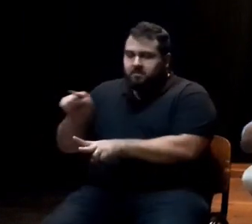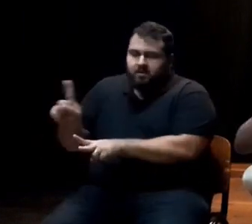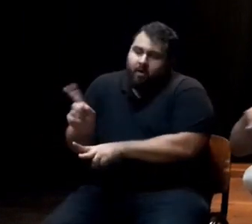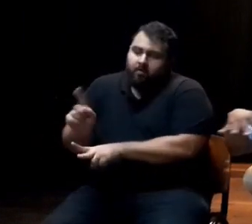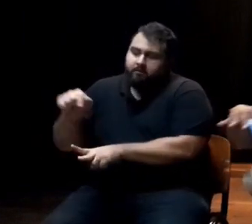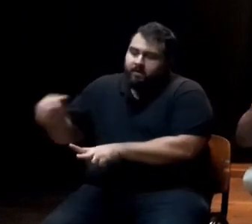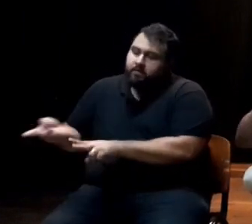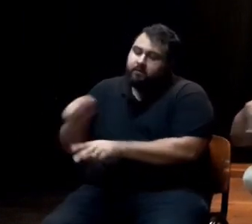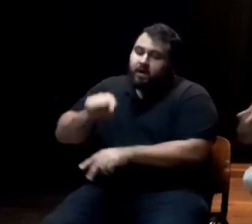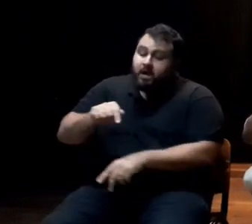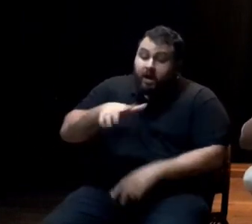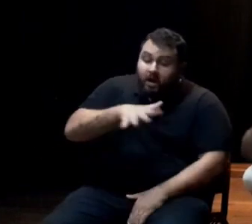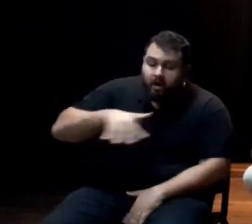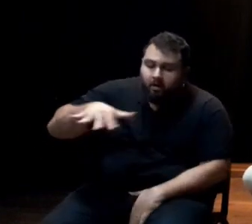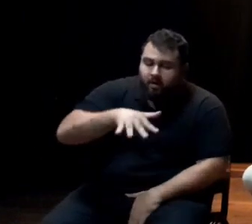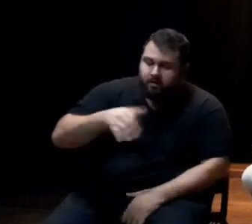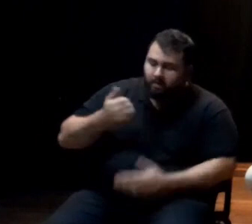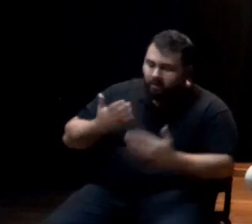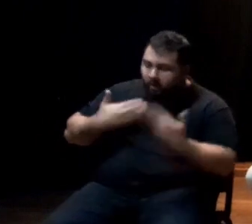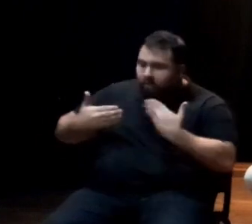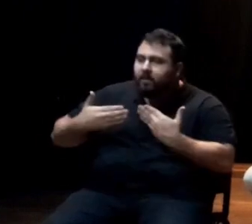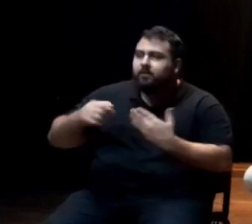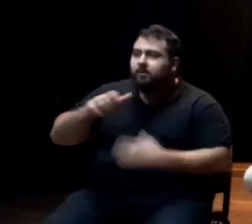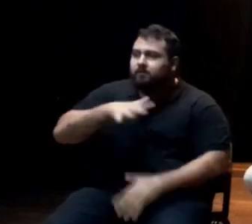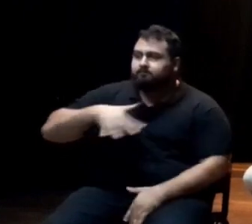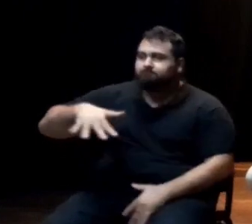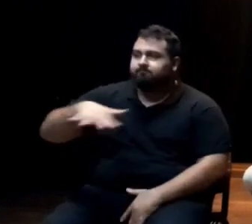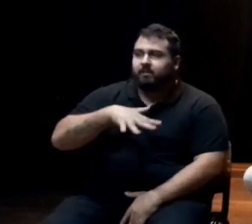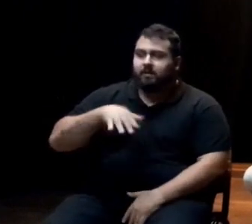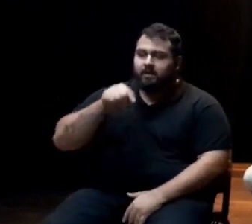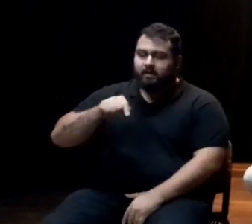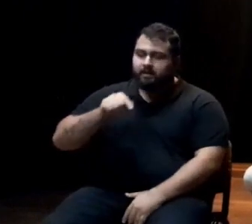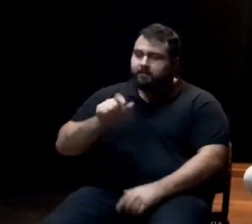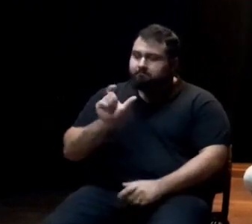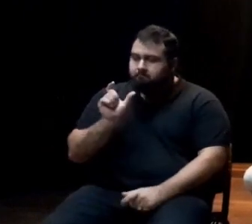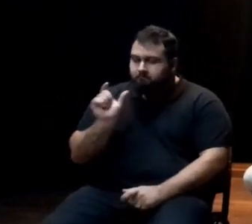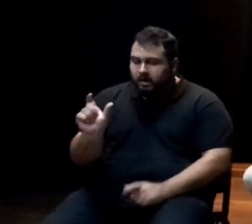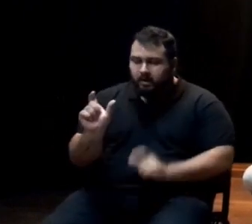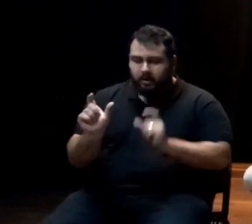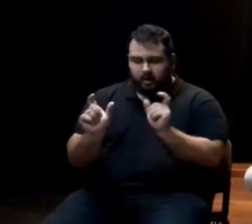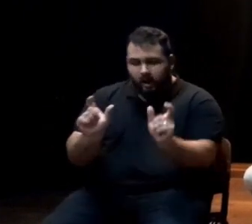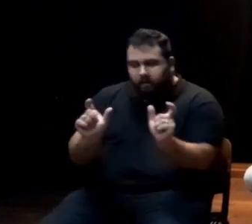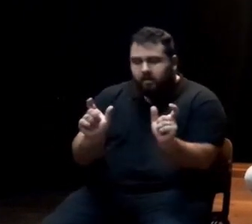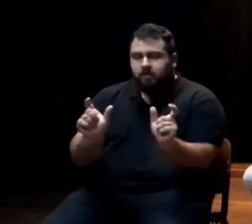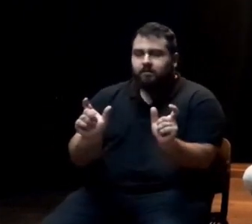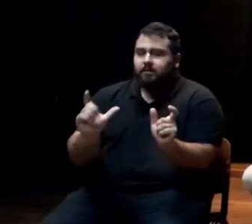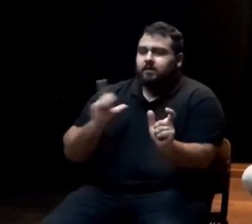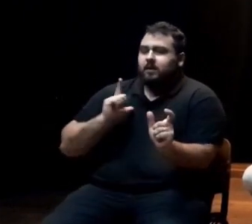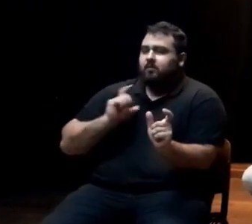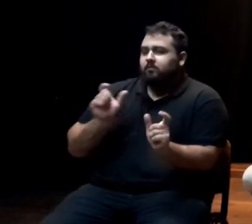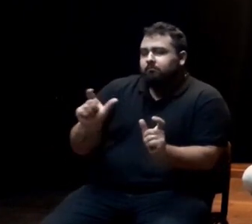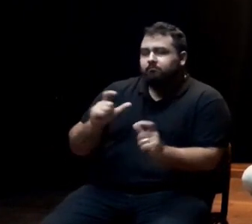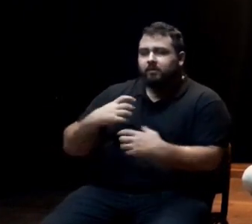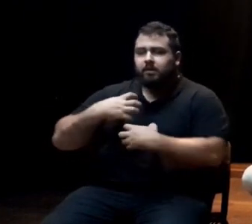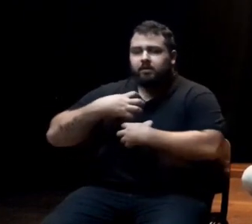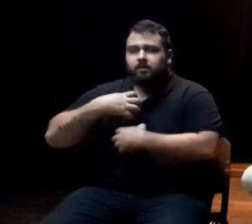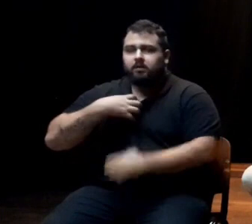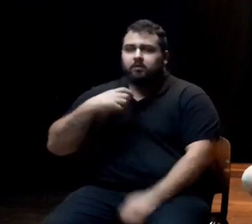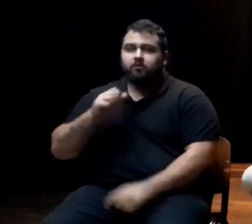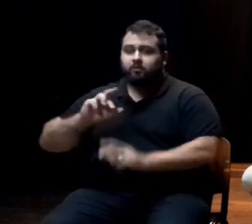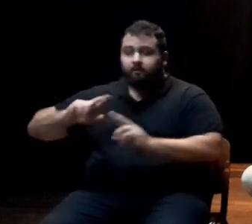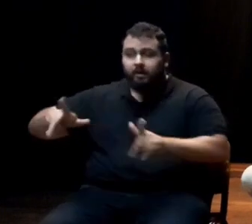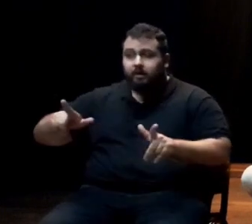fica ali naquele local, naquela conversa. É porque como essas palavras, elas também trazem outros sentidos, por